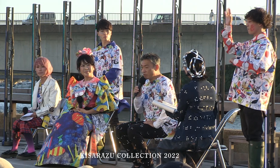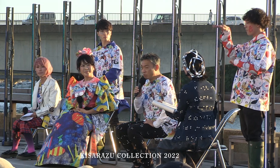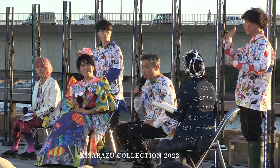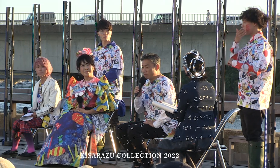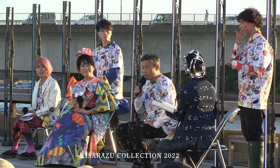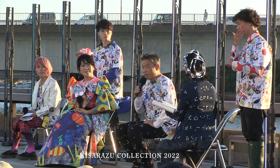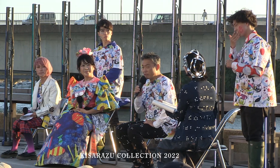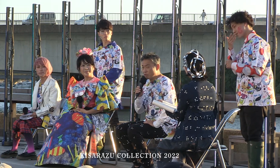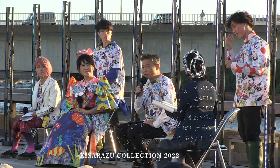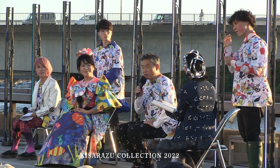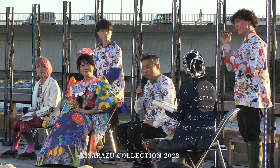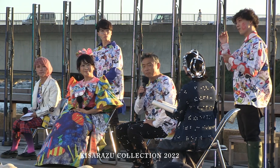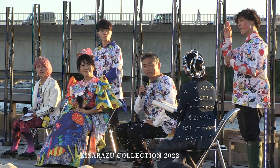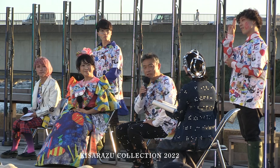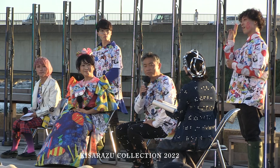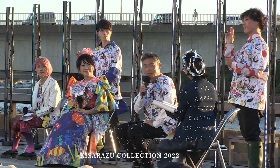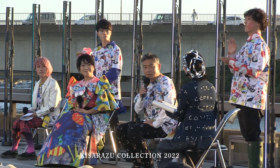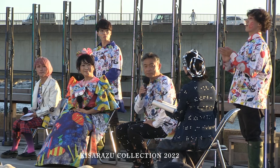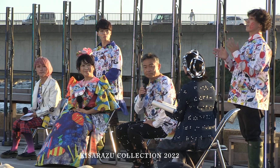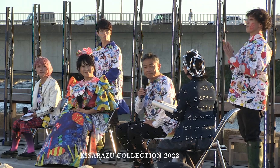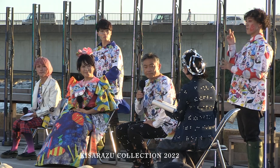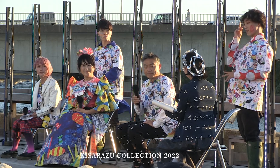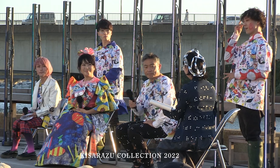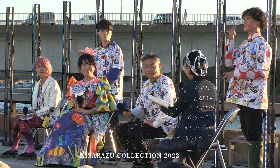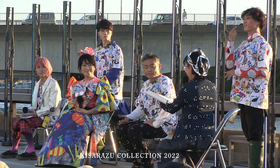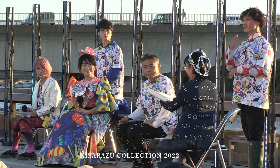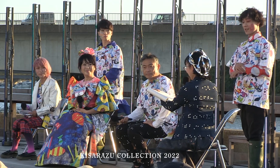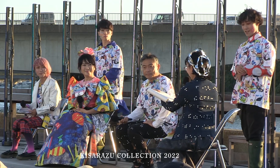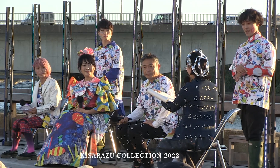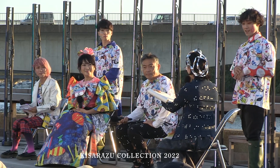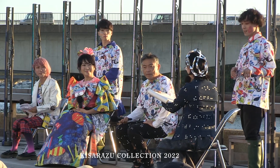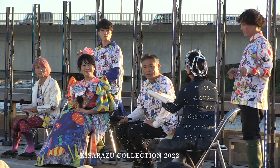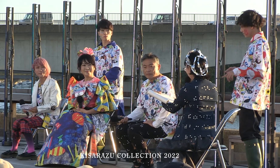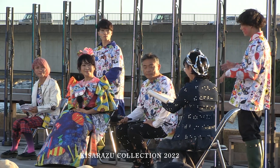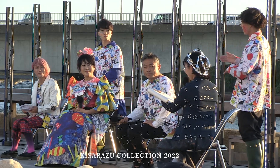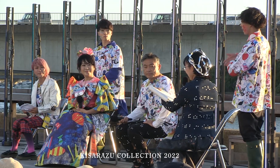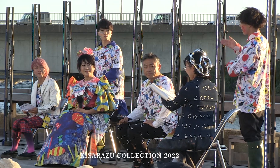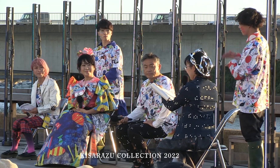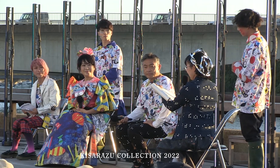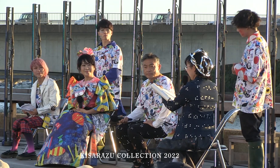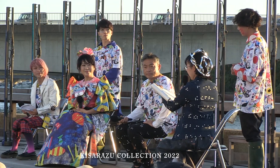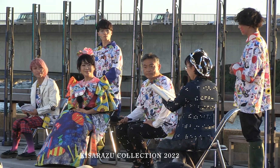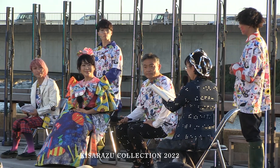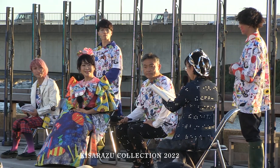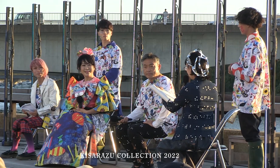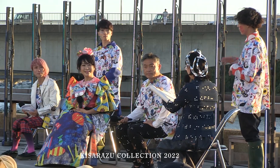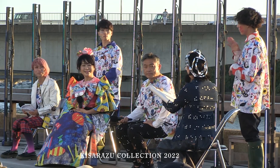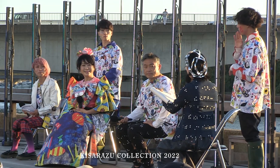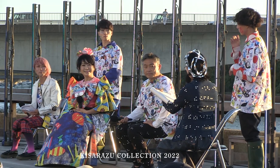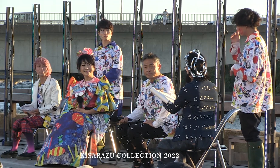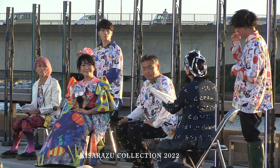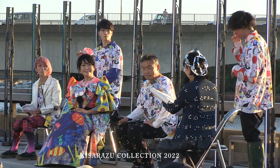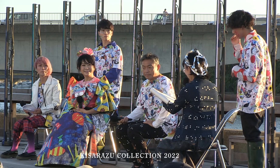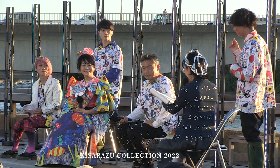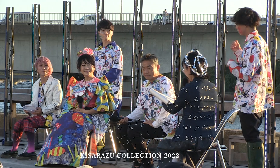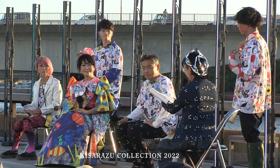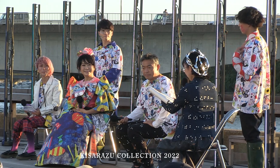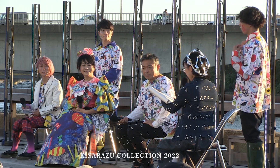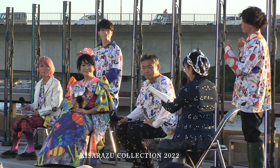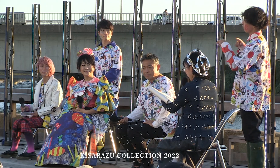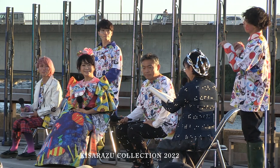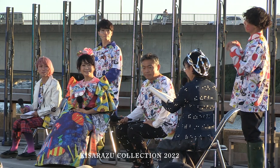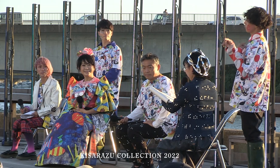なきゃいけないことなのかなっていうことを改めて感じました。 はい、ありがとうございます。本当に素晴らしいショーでした